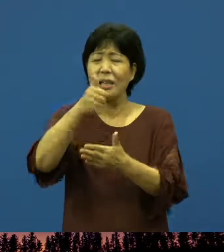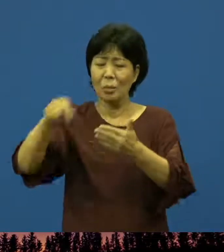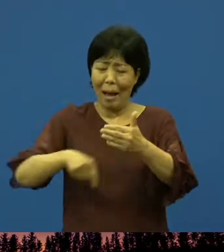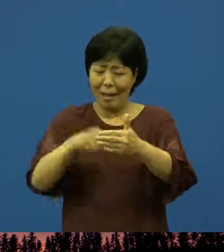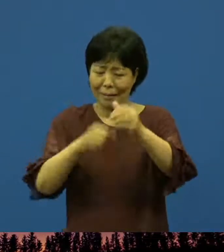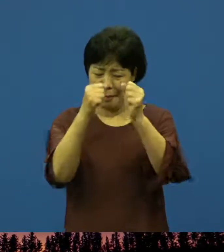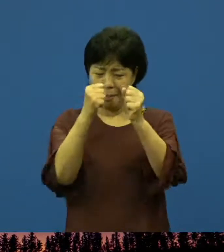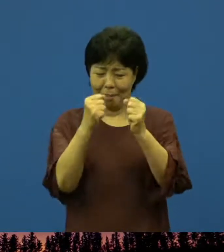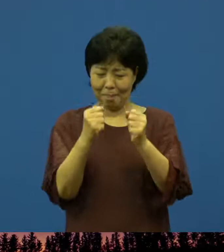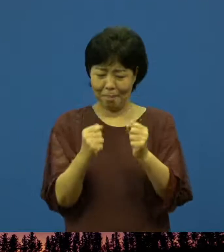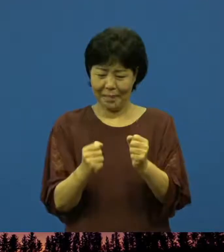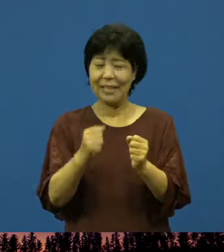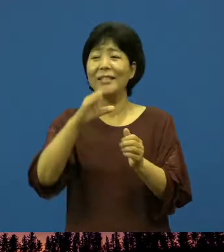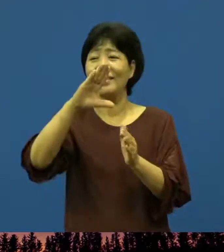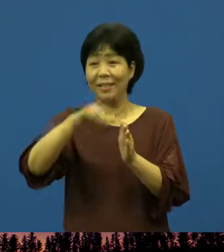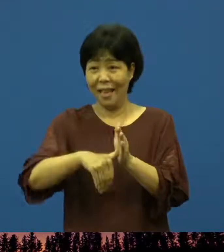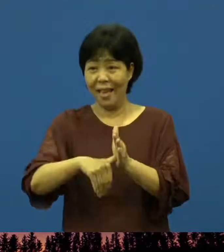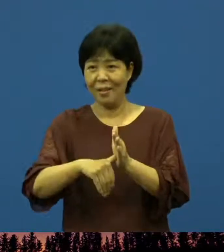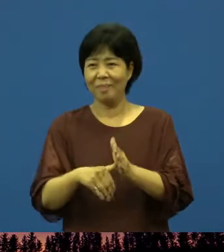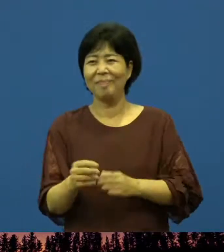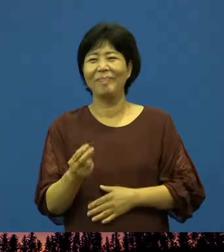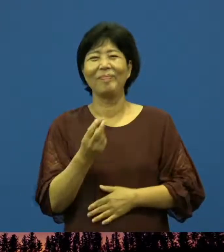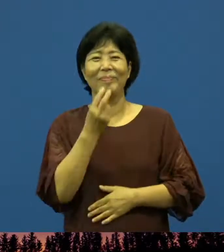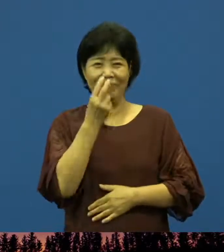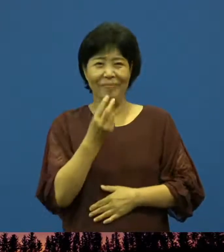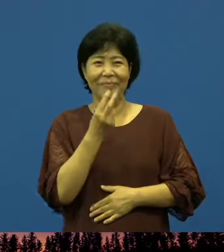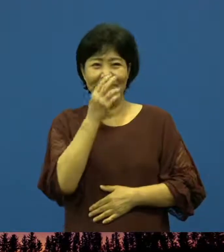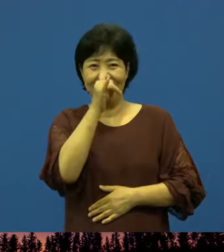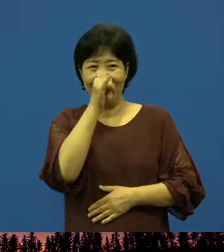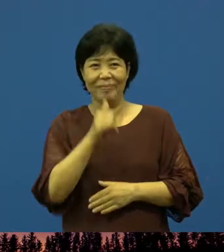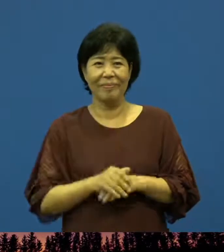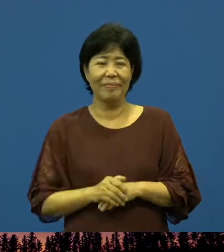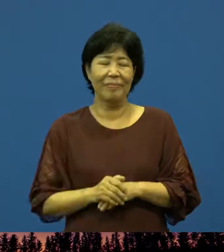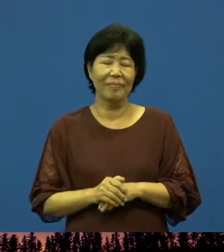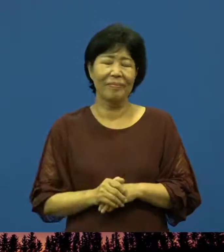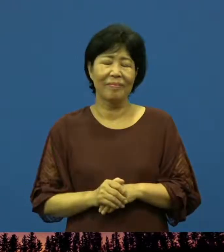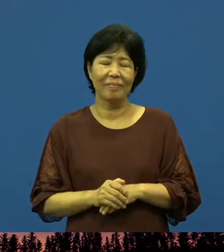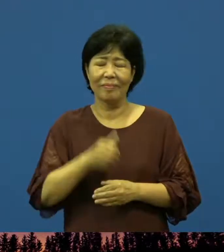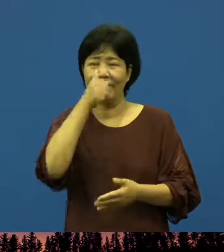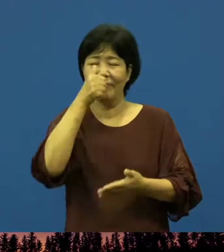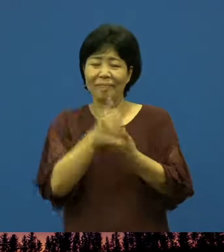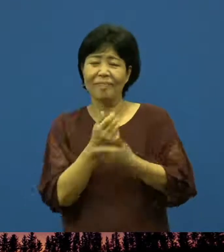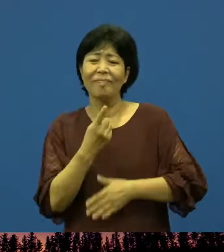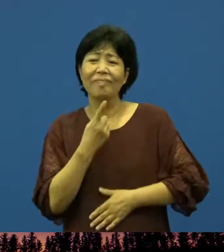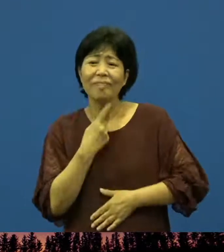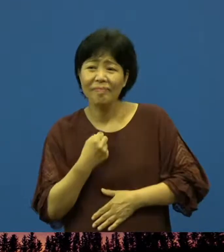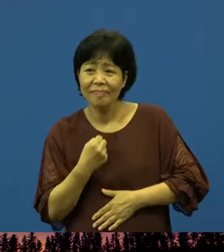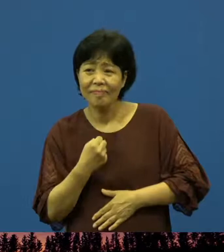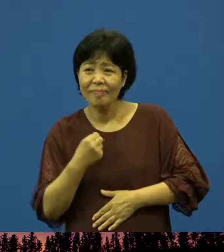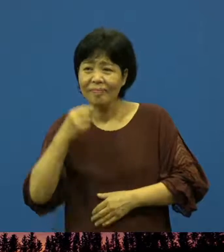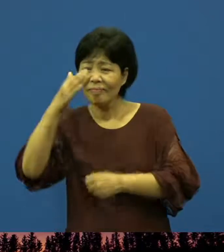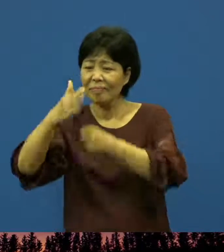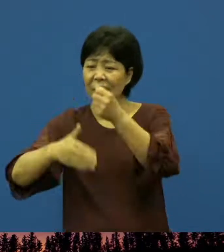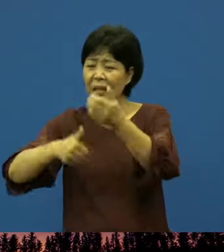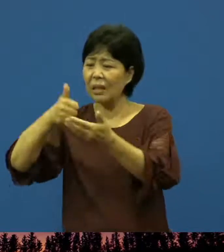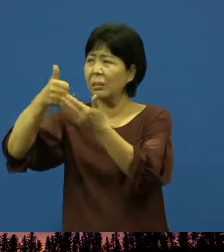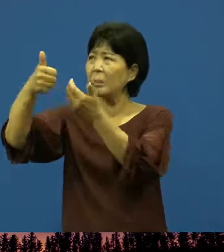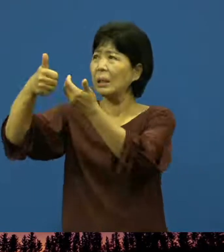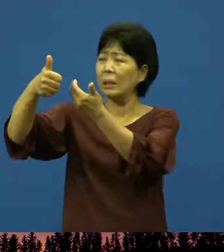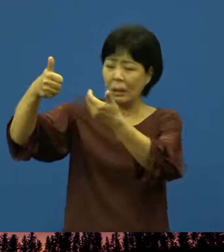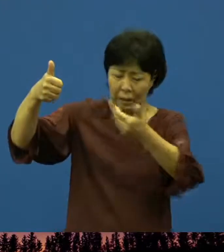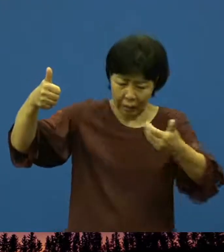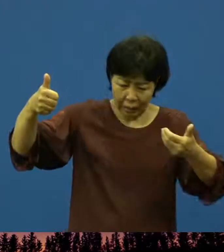생명이 스스로 혼자 존재할 수가 없다는 겁니다. 그래서 우리가 죄를 지름으로 하나님을 떠날 순간부터 우리 안에는